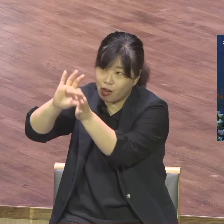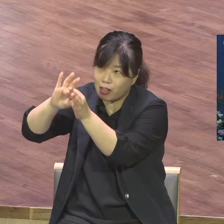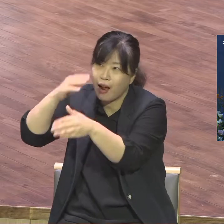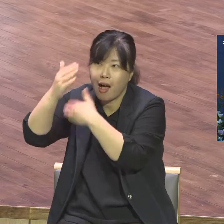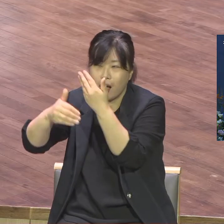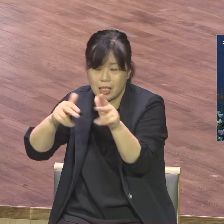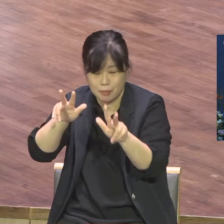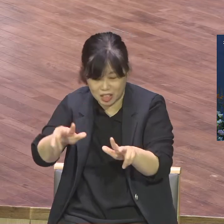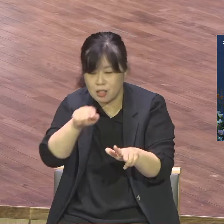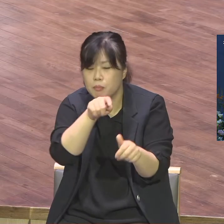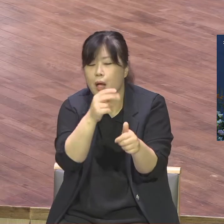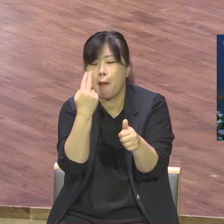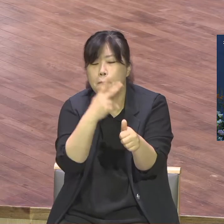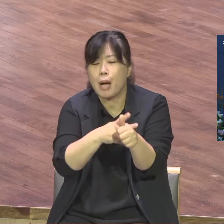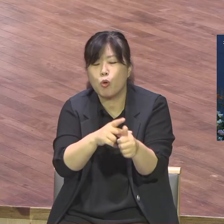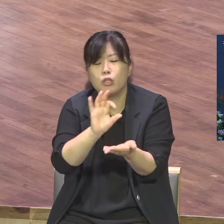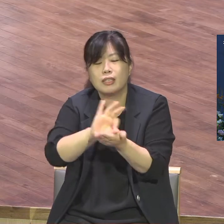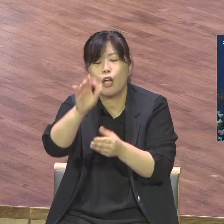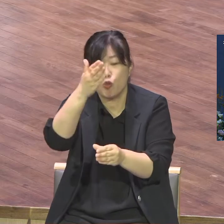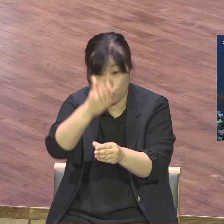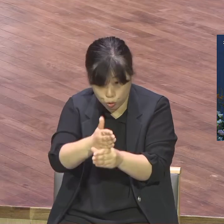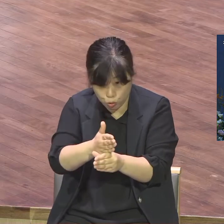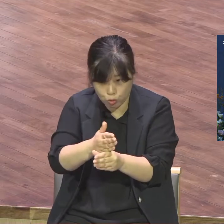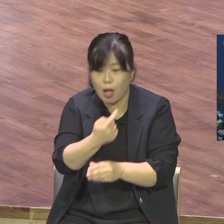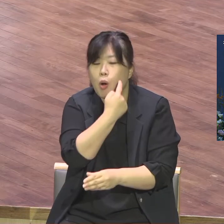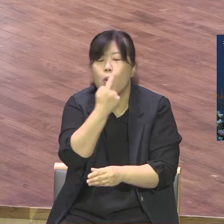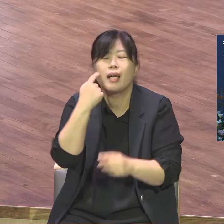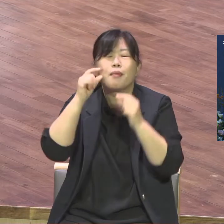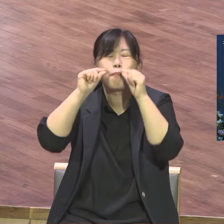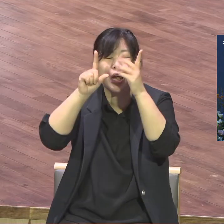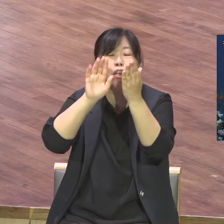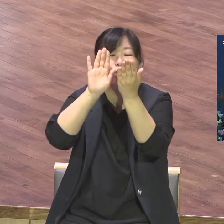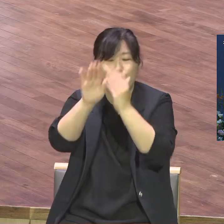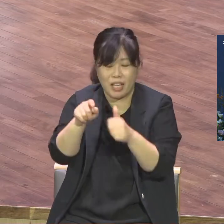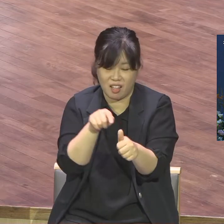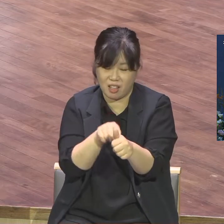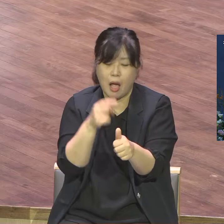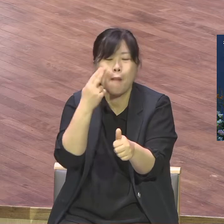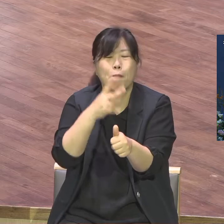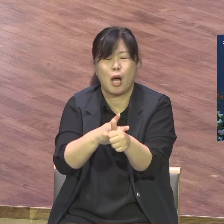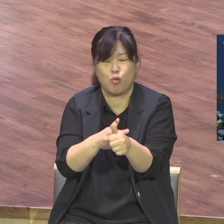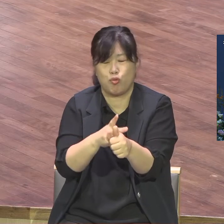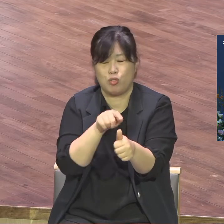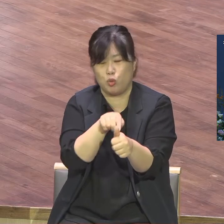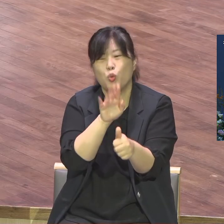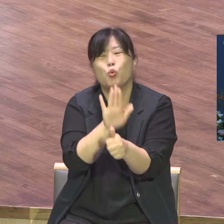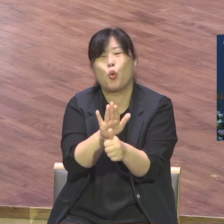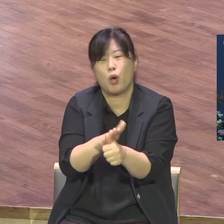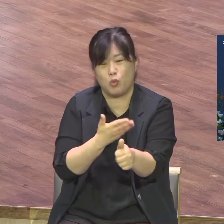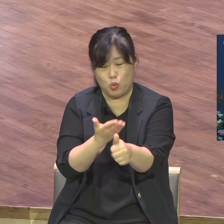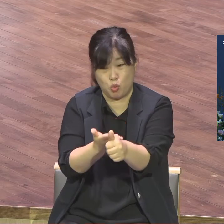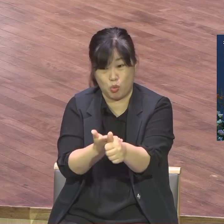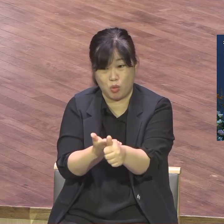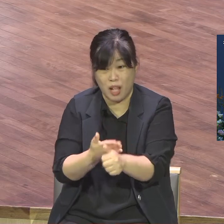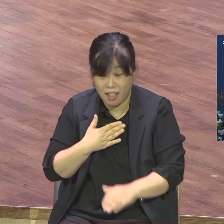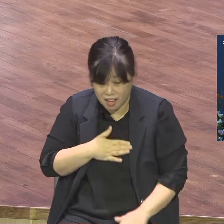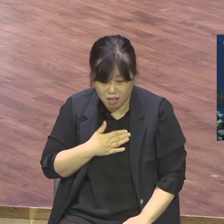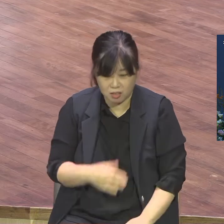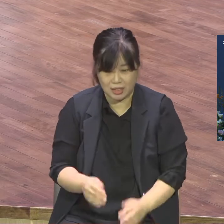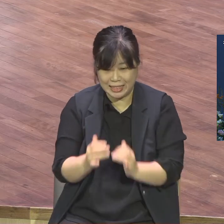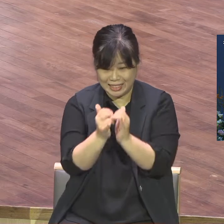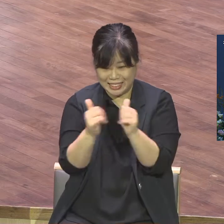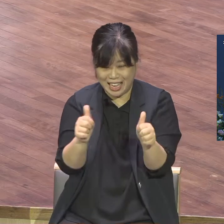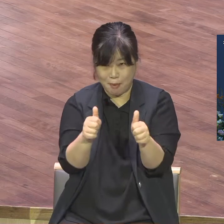조건을 절대로 바라보지 않았어요. 바라보지 않고 하나님이 저 종을 쓰시구나.